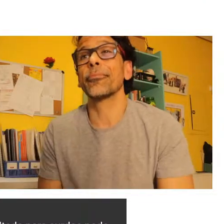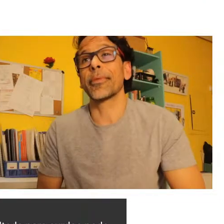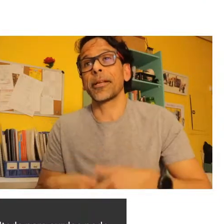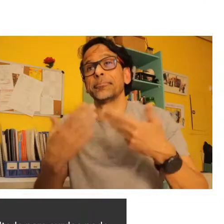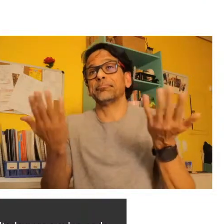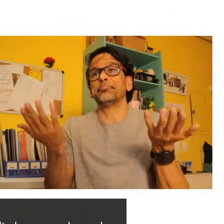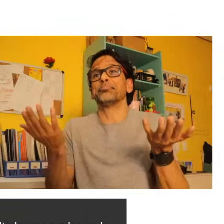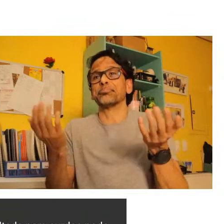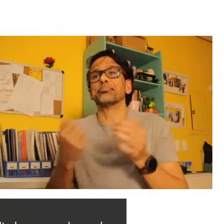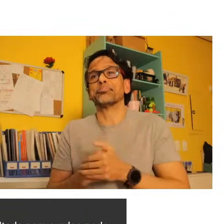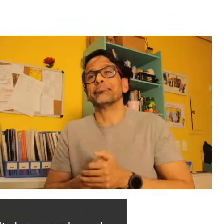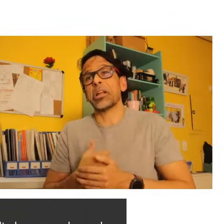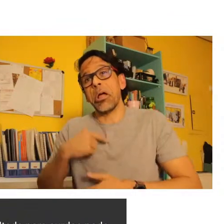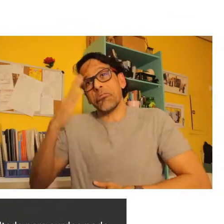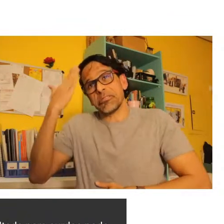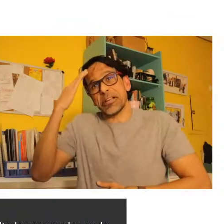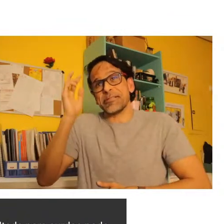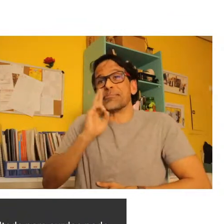aí